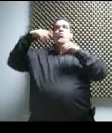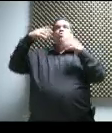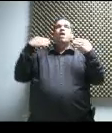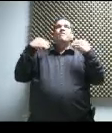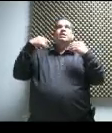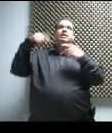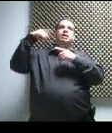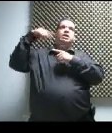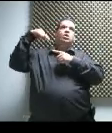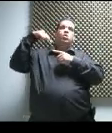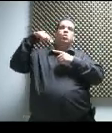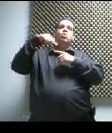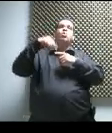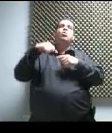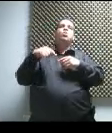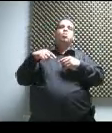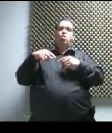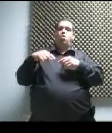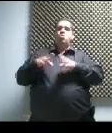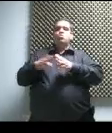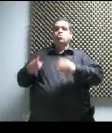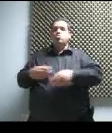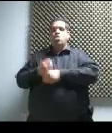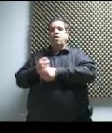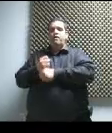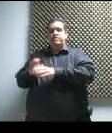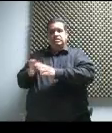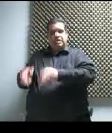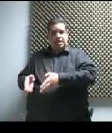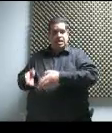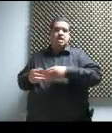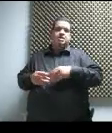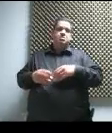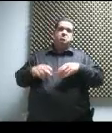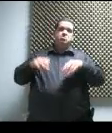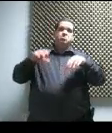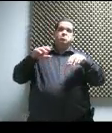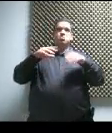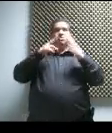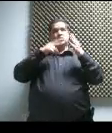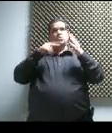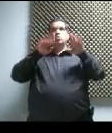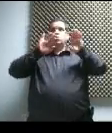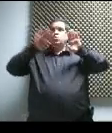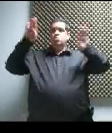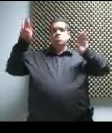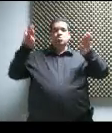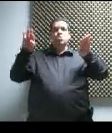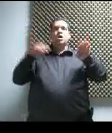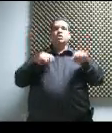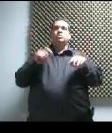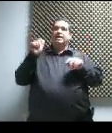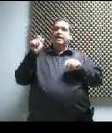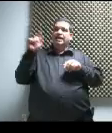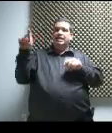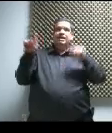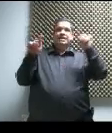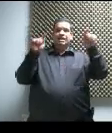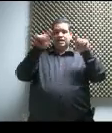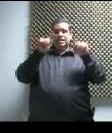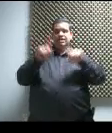ciertas cosas, una mesita de... un coffee table y unos cuadros. Entonces, tú puedes darle clic a diferentes